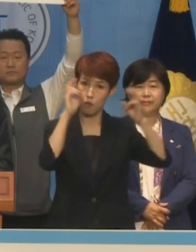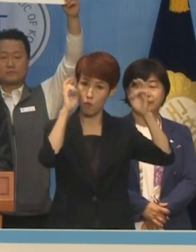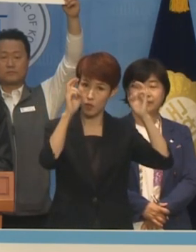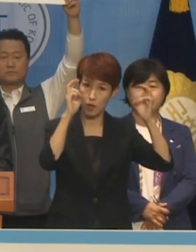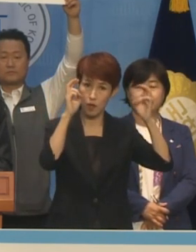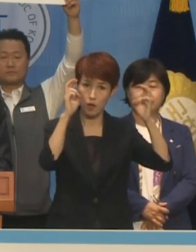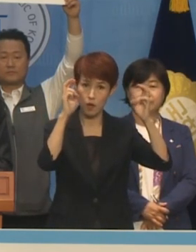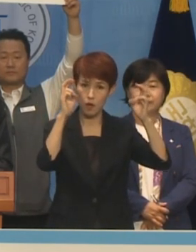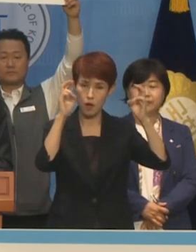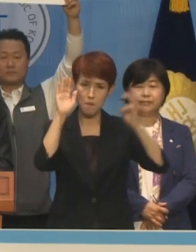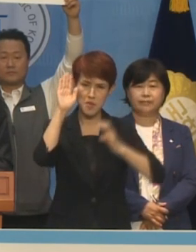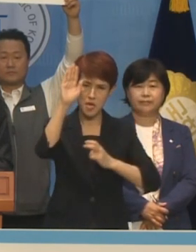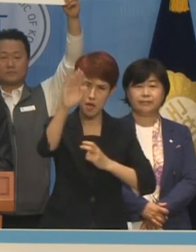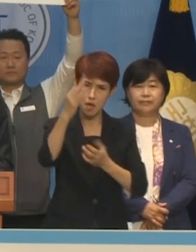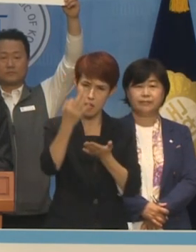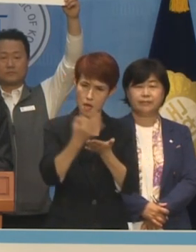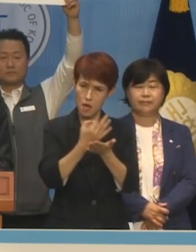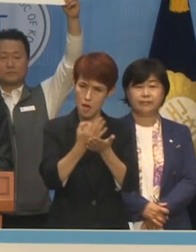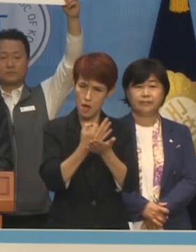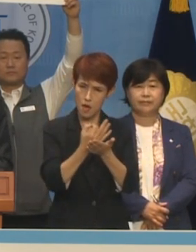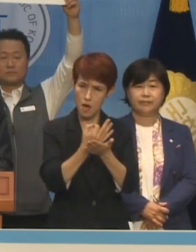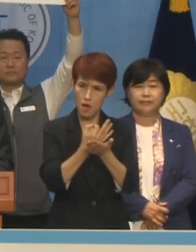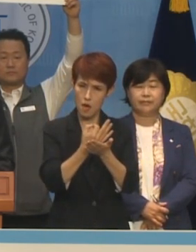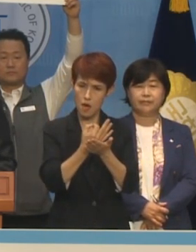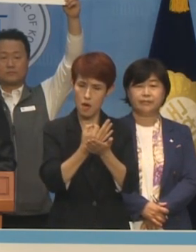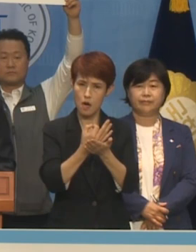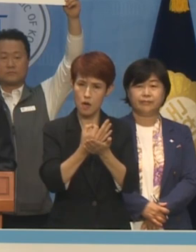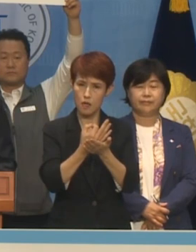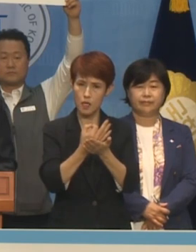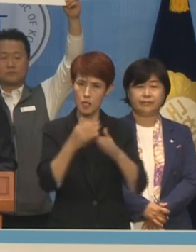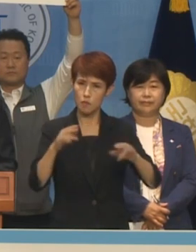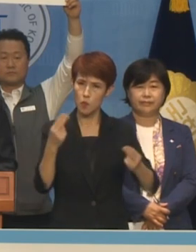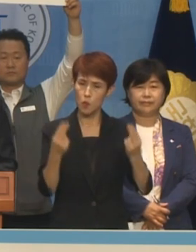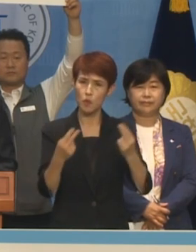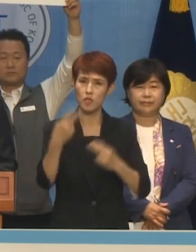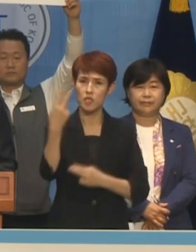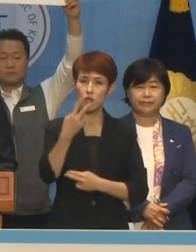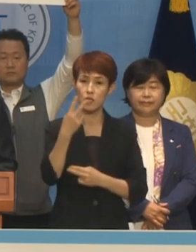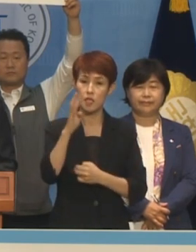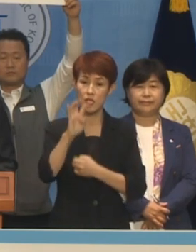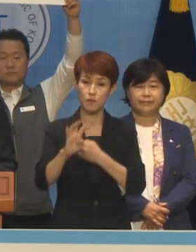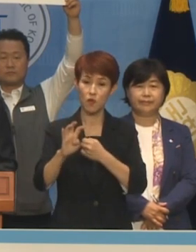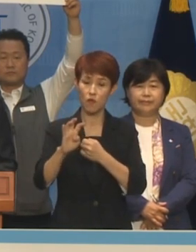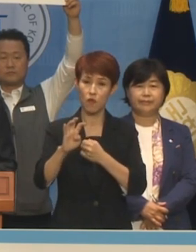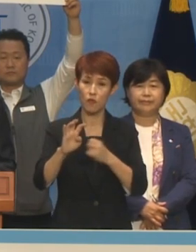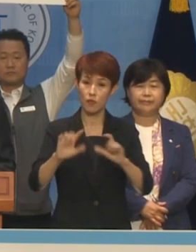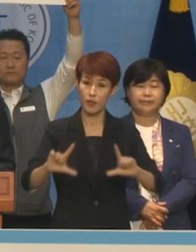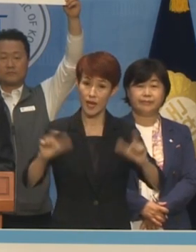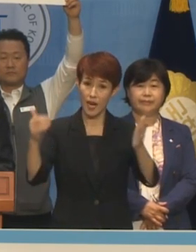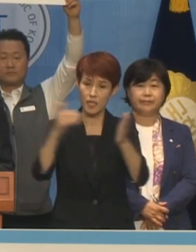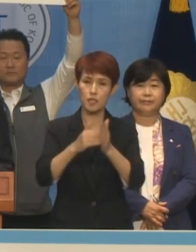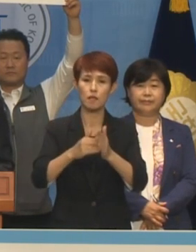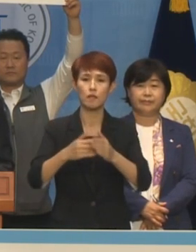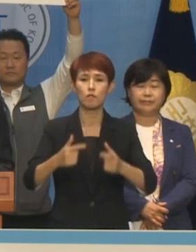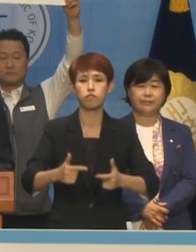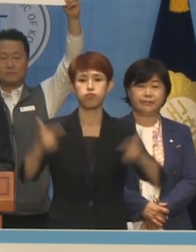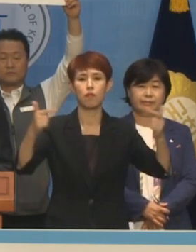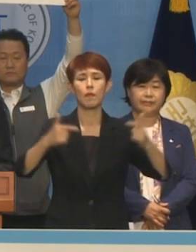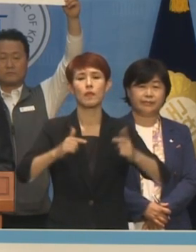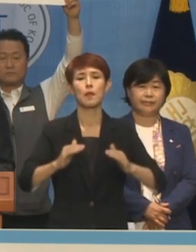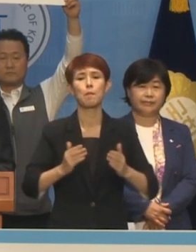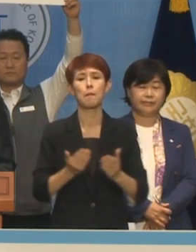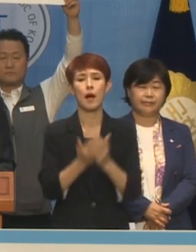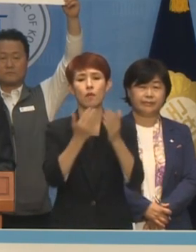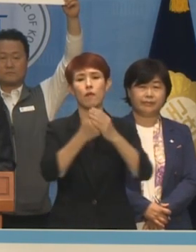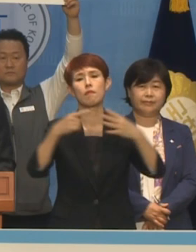KDN의 미래 매출액은 현재 대비 2040년까지 약 4배 이상 성장할 것으로 평가된다고